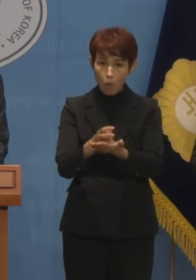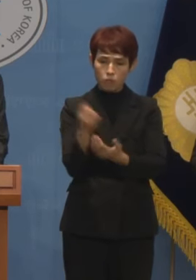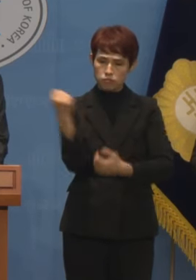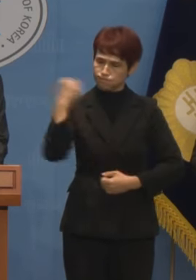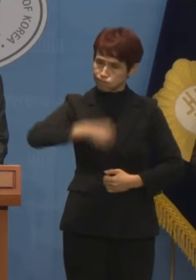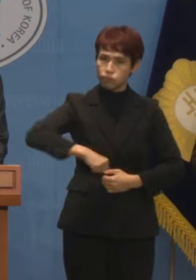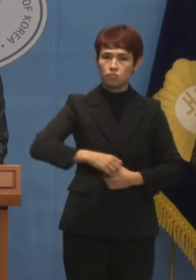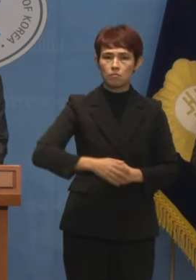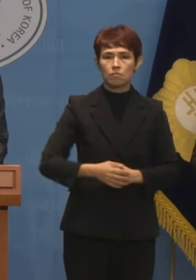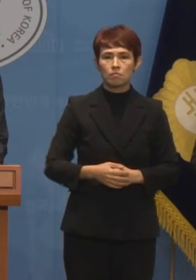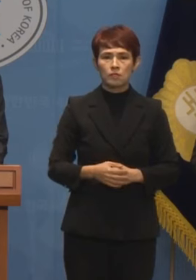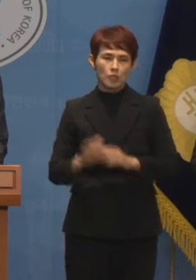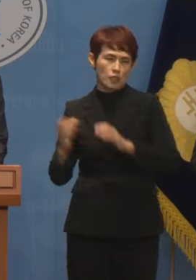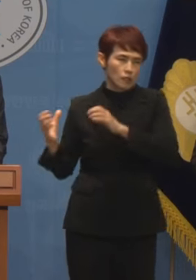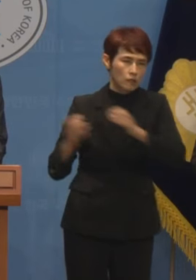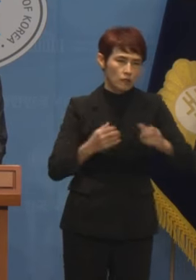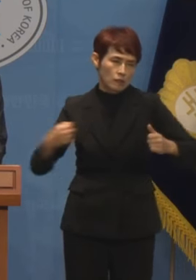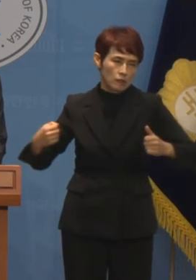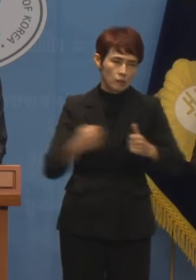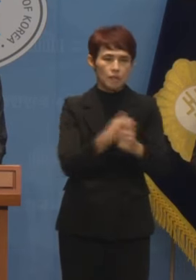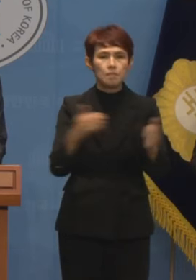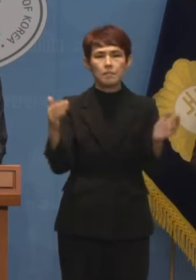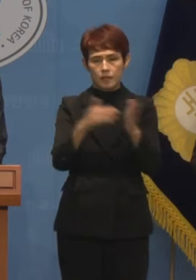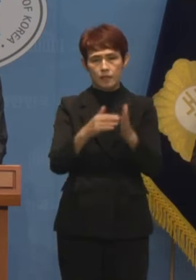과도한 물리력을 행사했습니다.